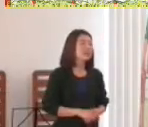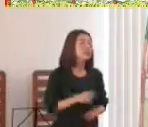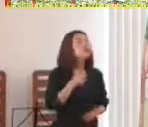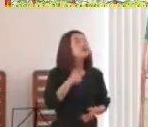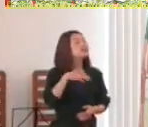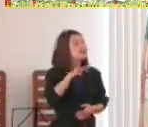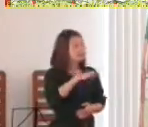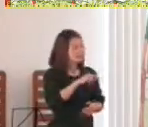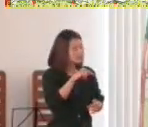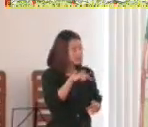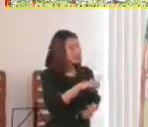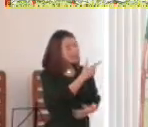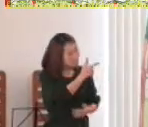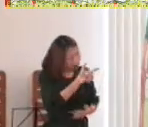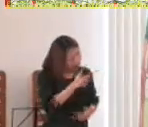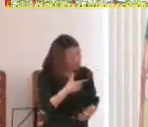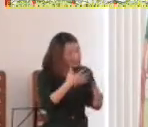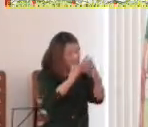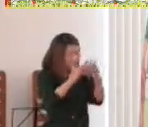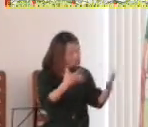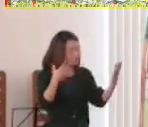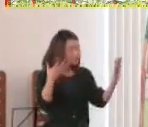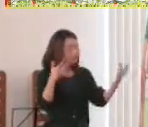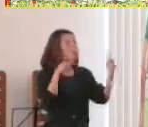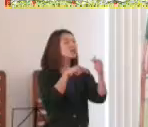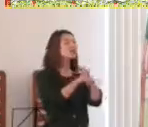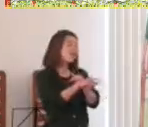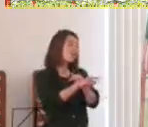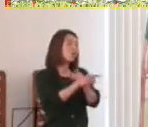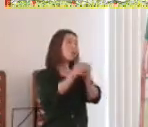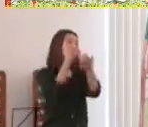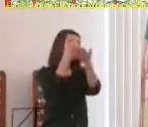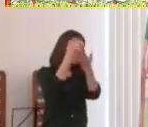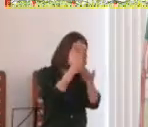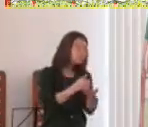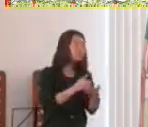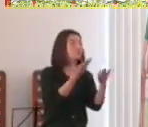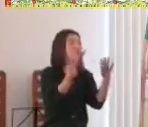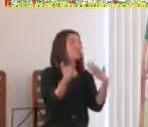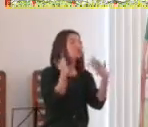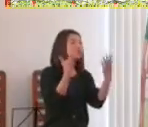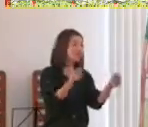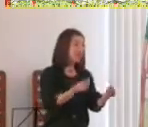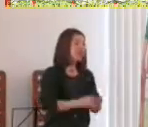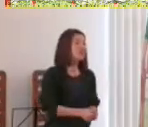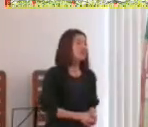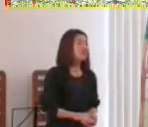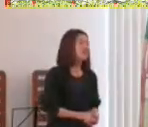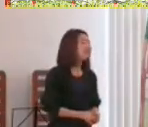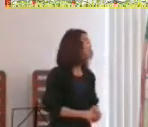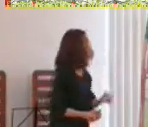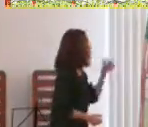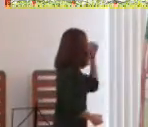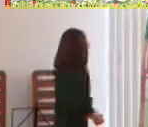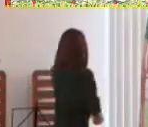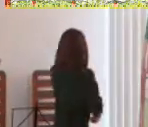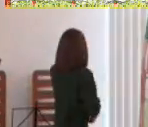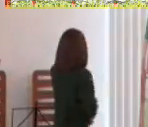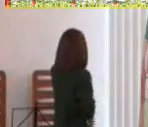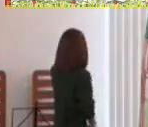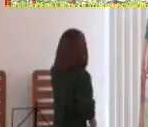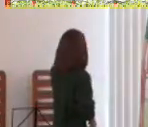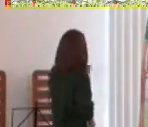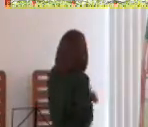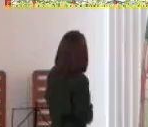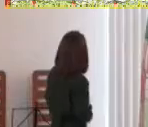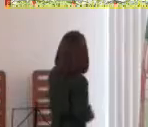えるために人となってこの地上に来て十字架にかかり3日目に死んでくださった。そしてもう一つは、死ぬだ